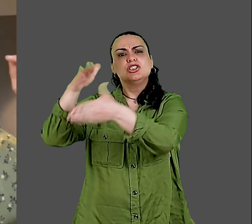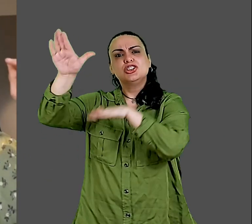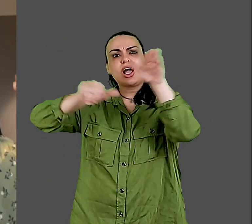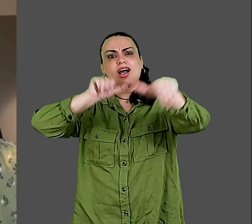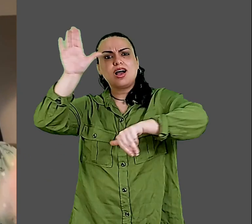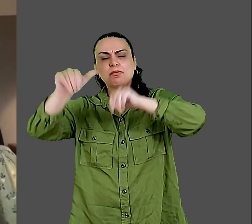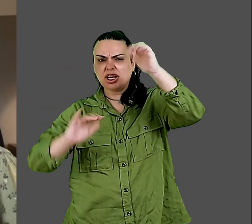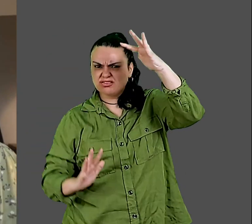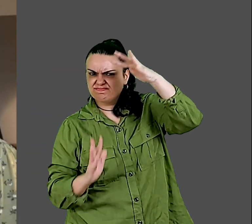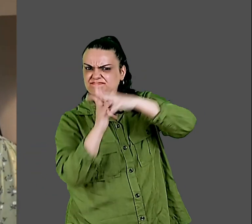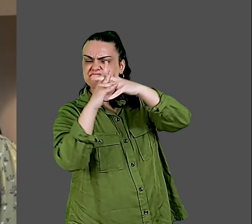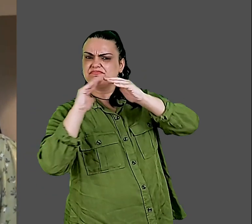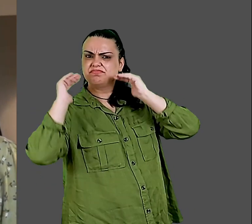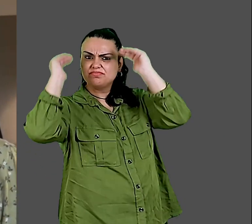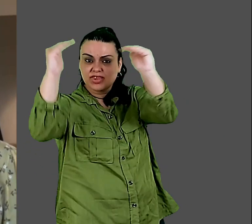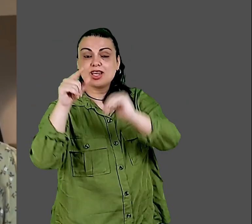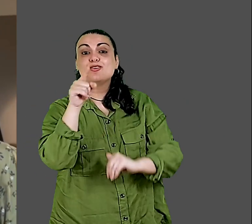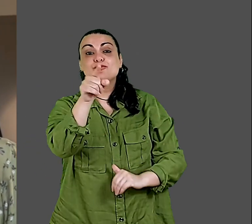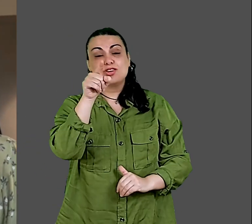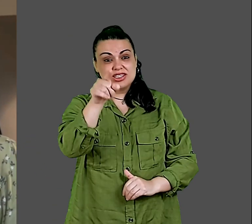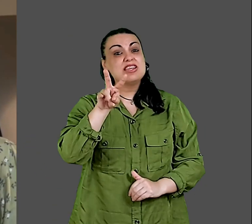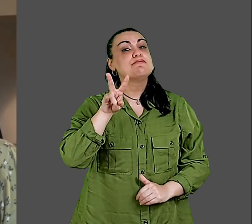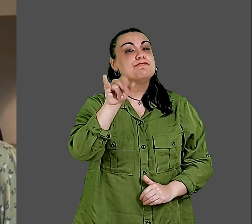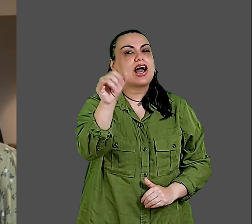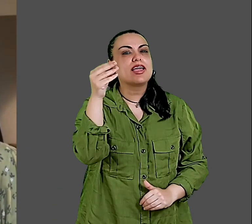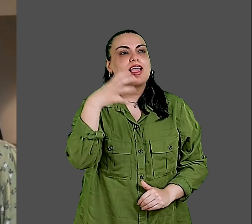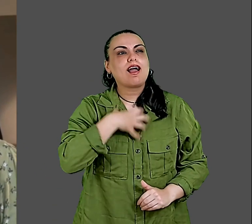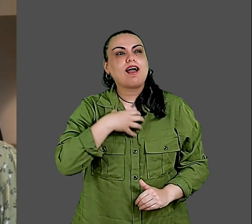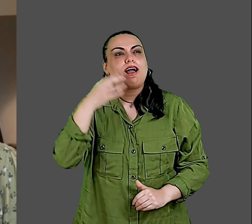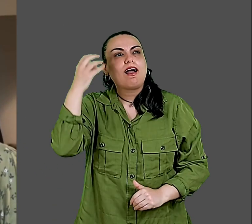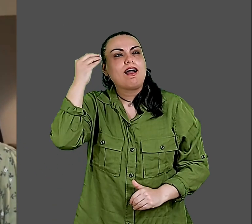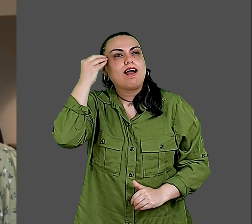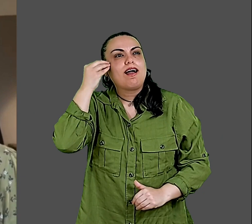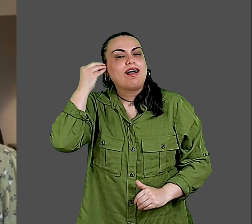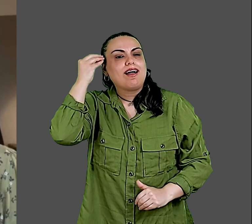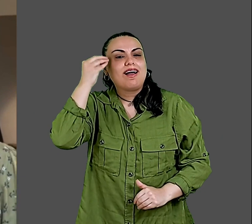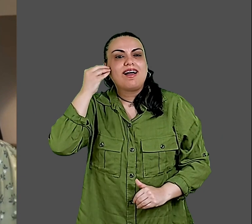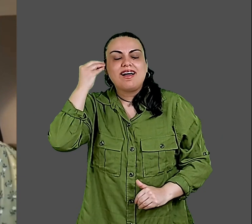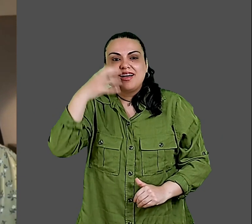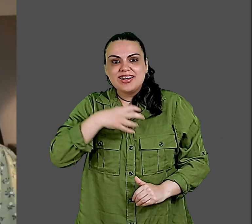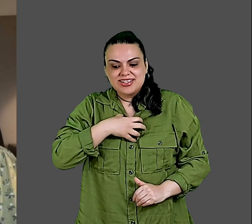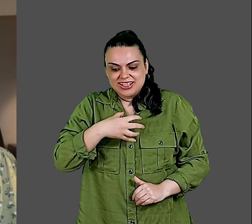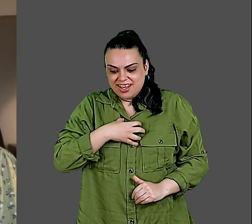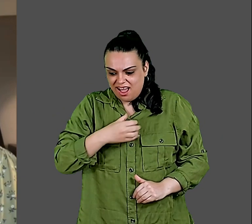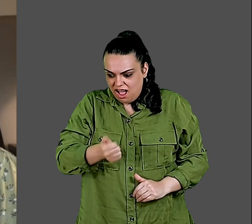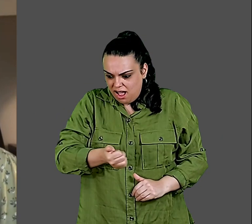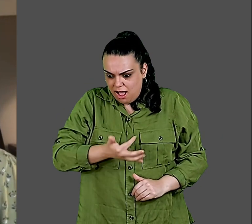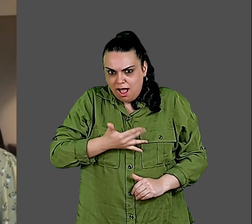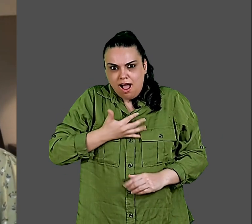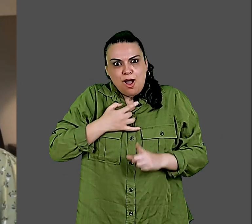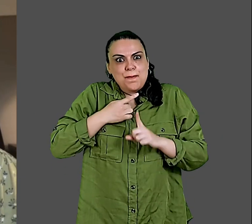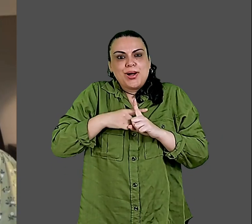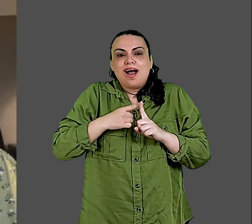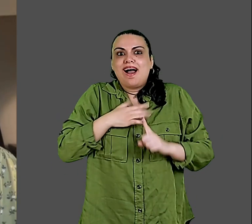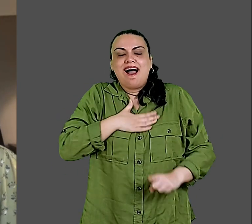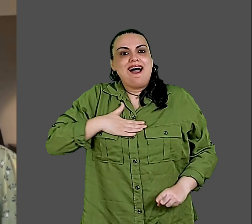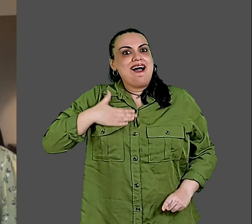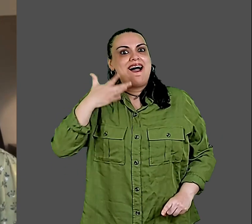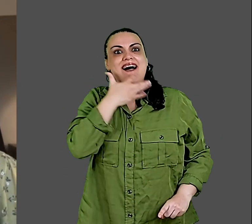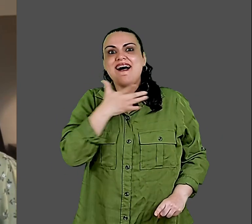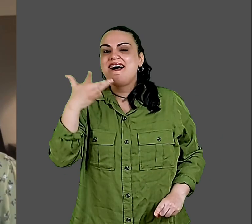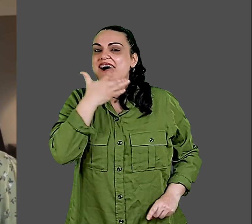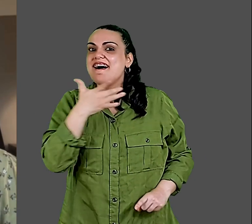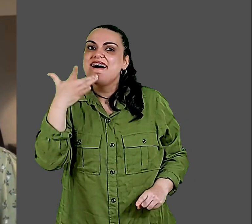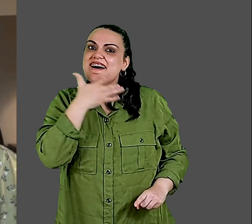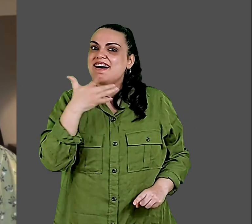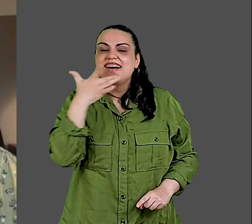eu já estou declarando, você vai começar a desfrutar de um sentimento de realização. Sentimento de realização. Porque eu sei que